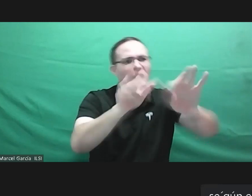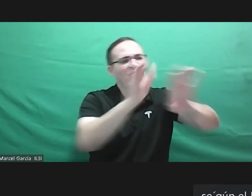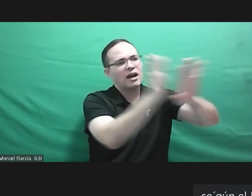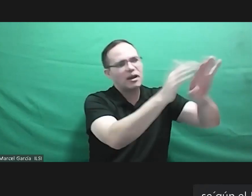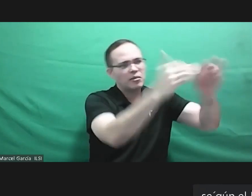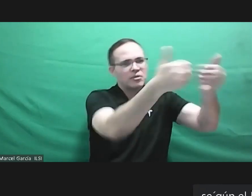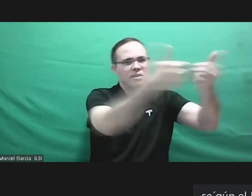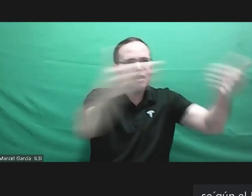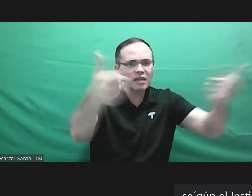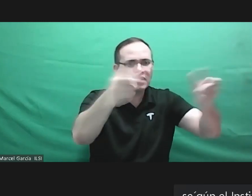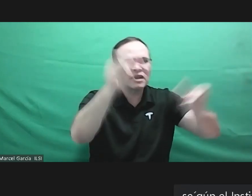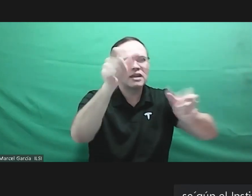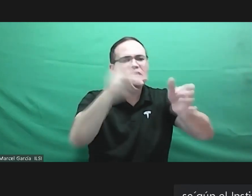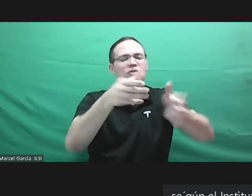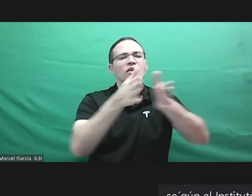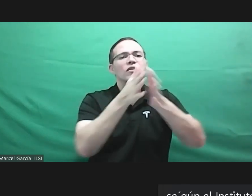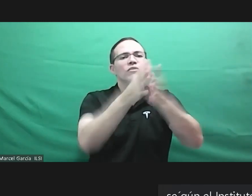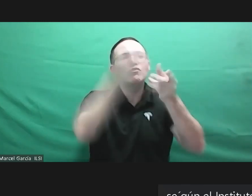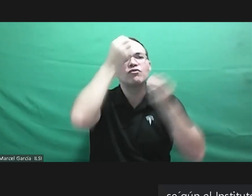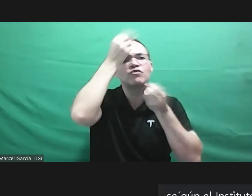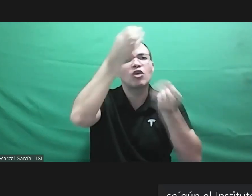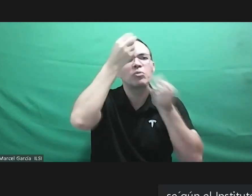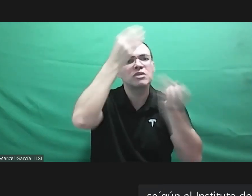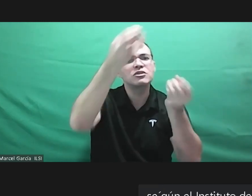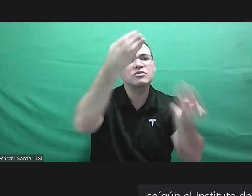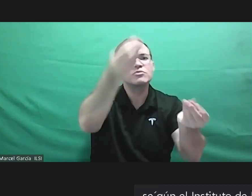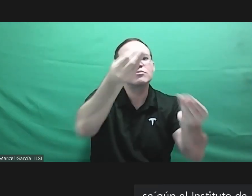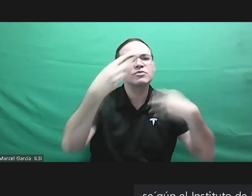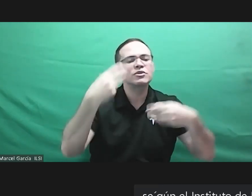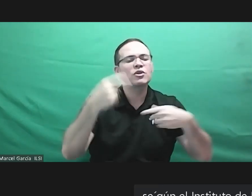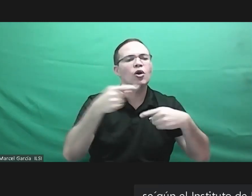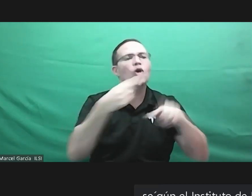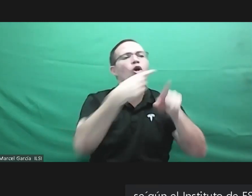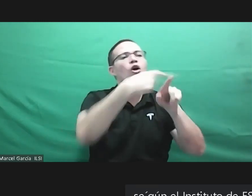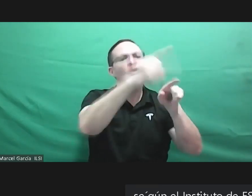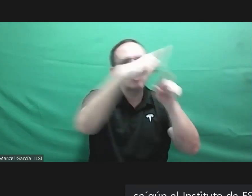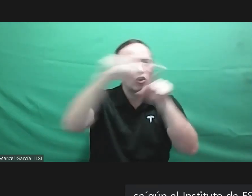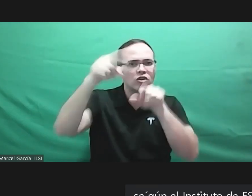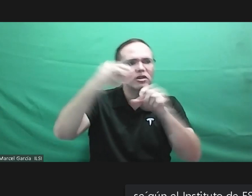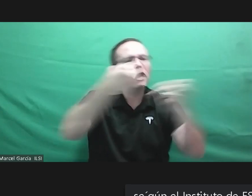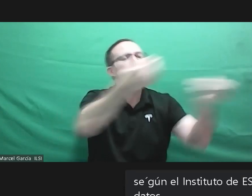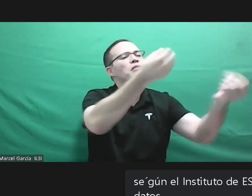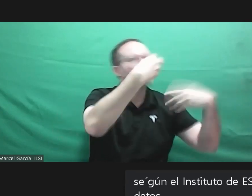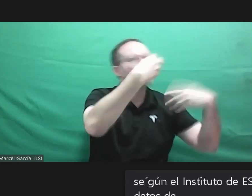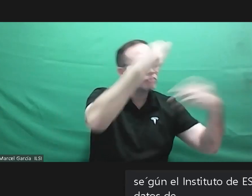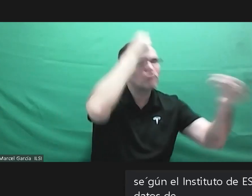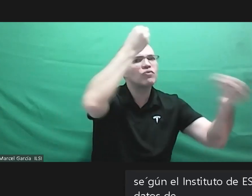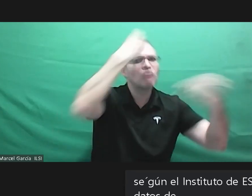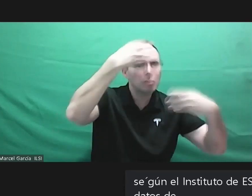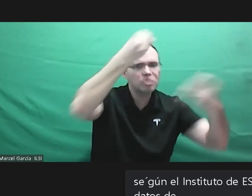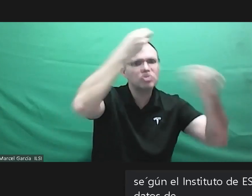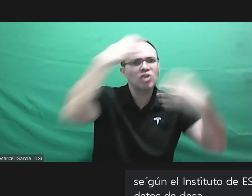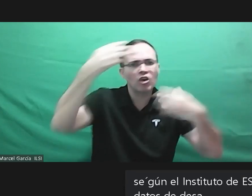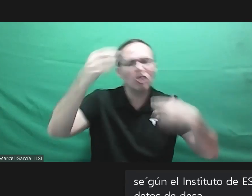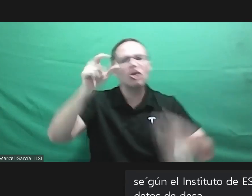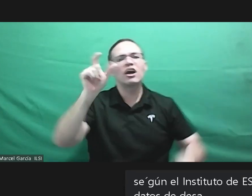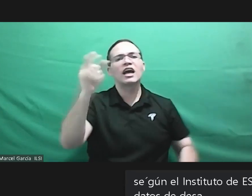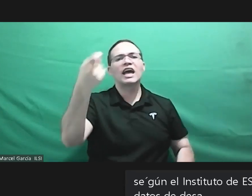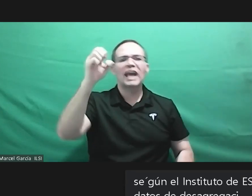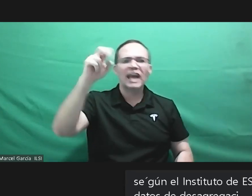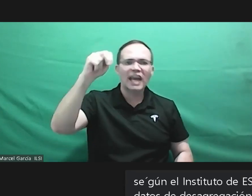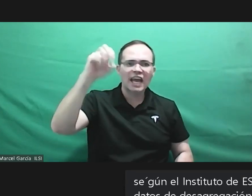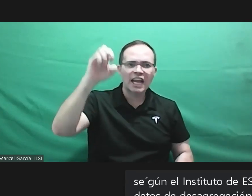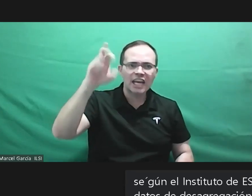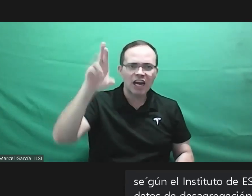por discapacidad es el menos disponible en la región. O sea, hay otras variables de desagregación, como género y demás, que están